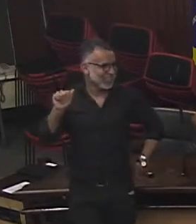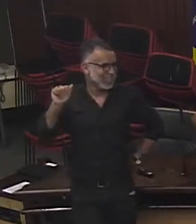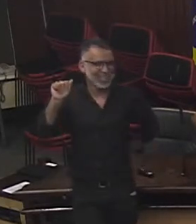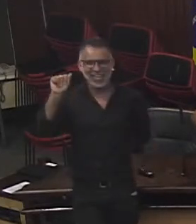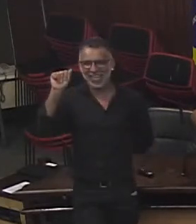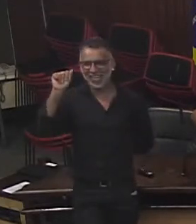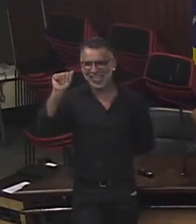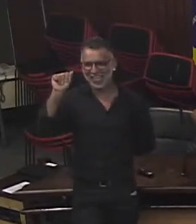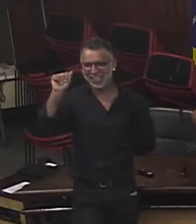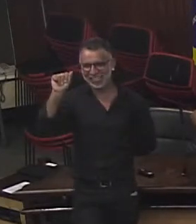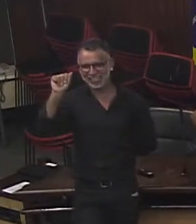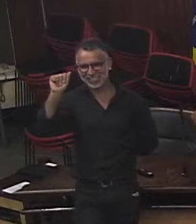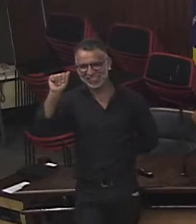E, olha, tá difícil, viu?